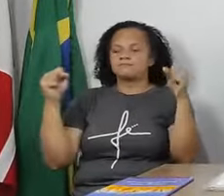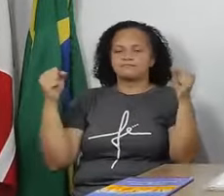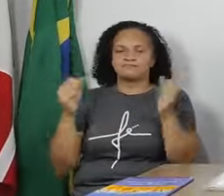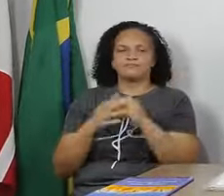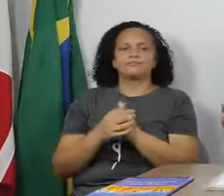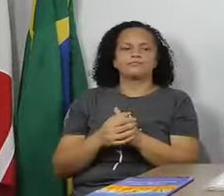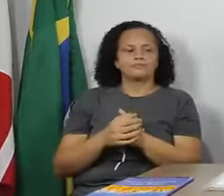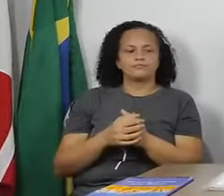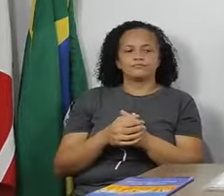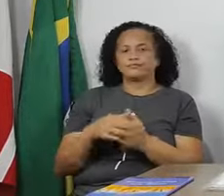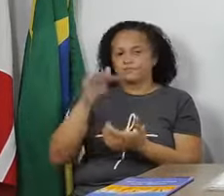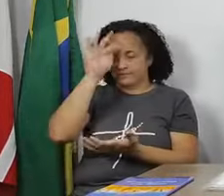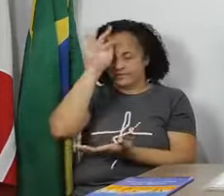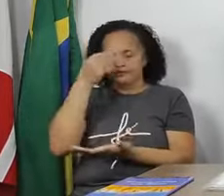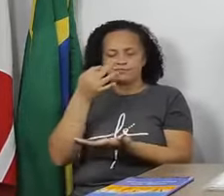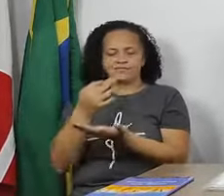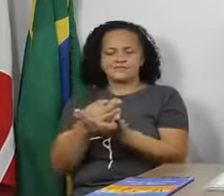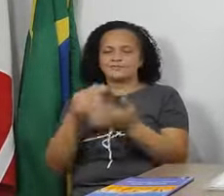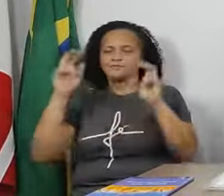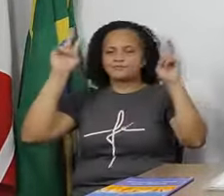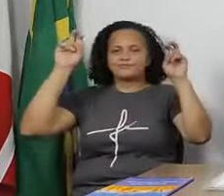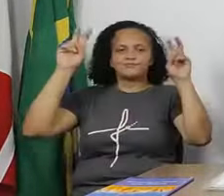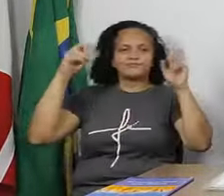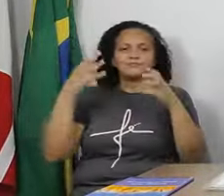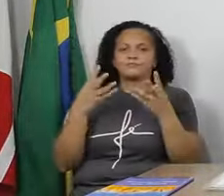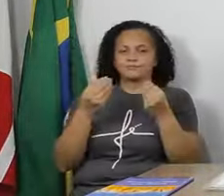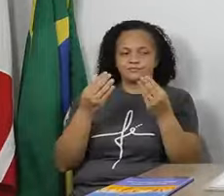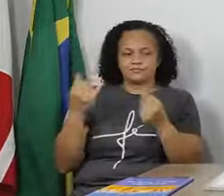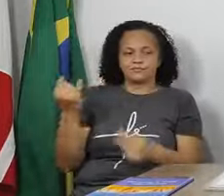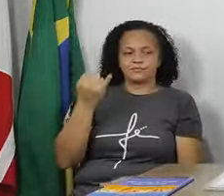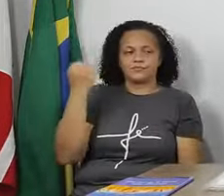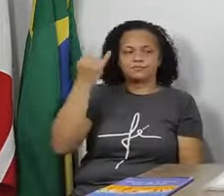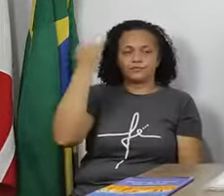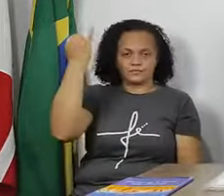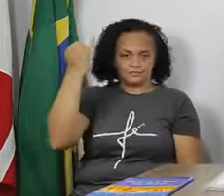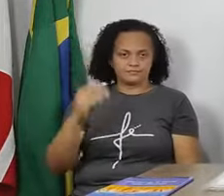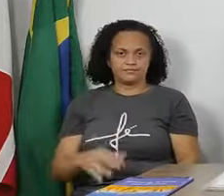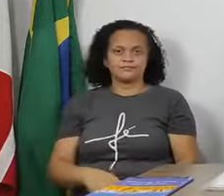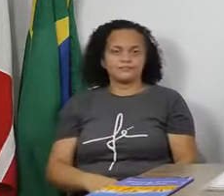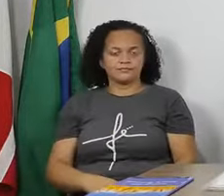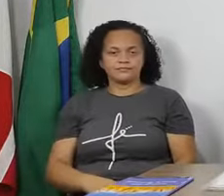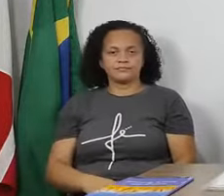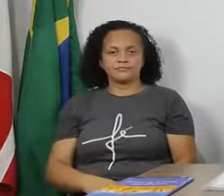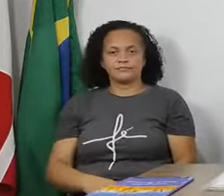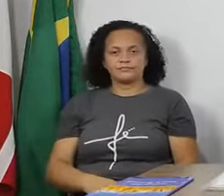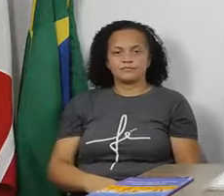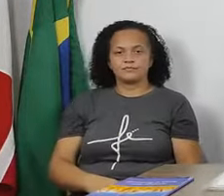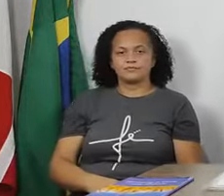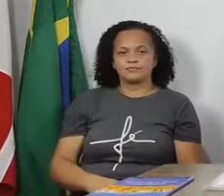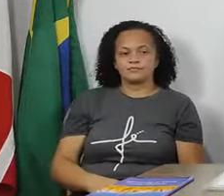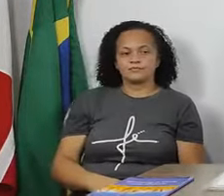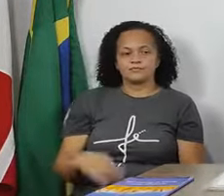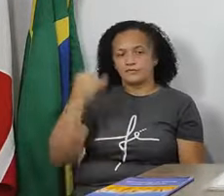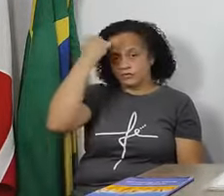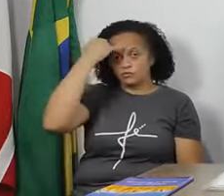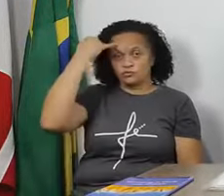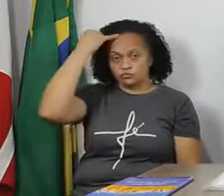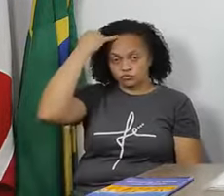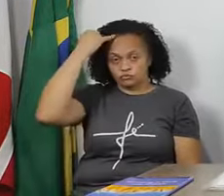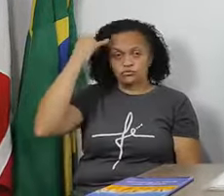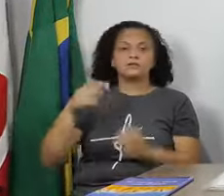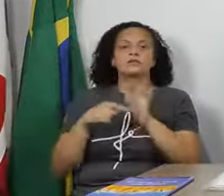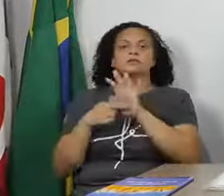assunto extremamente importante. Tanto que Judas, né, ele nos exorta a batalhar